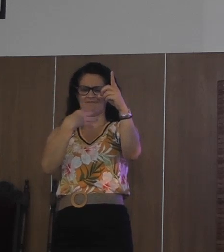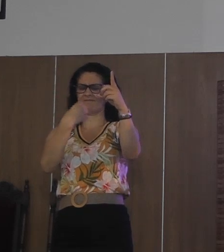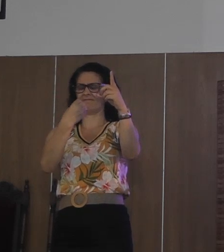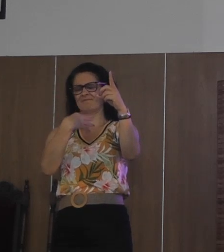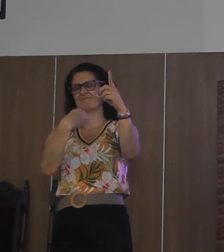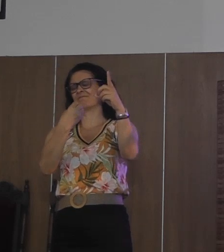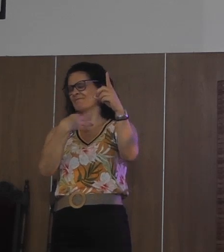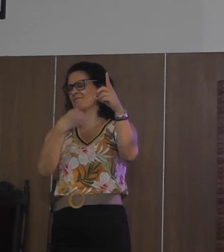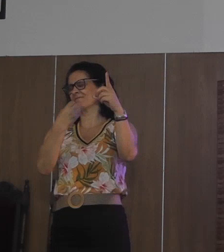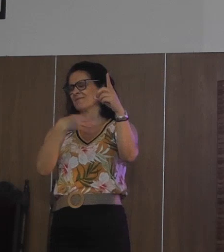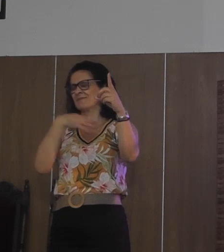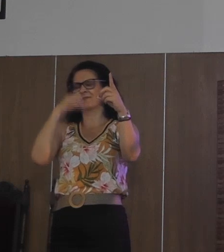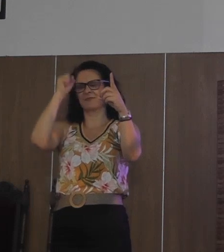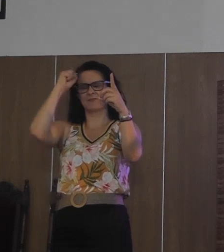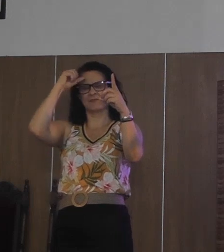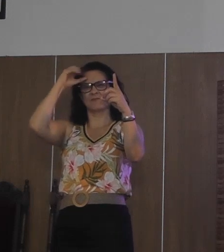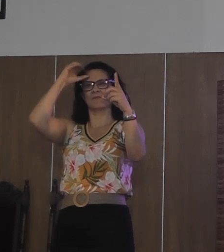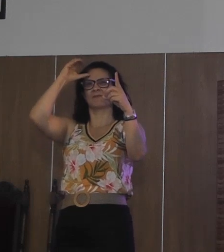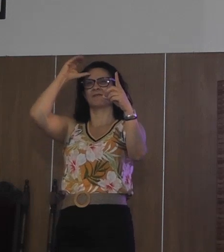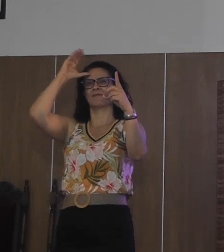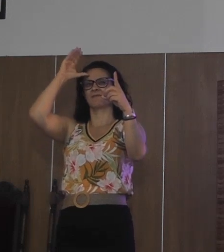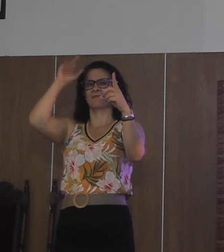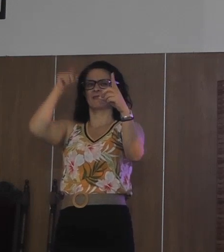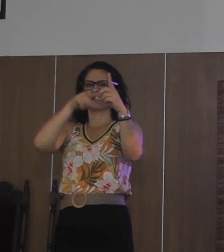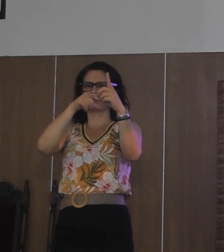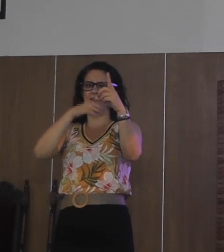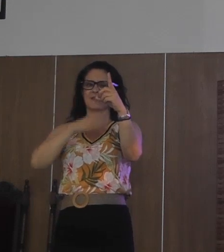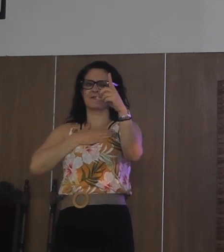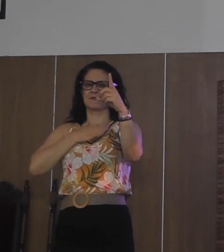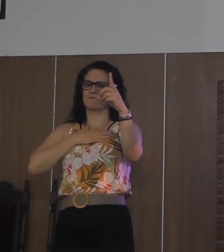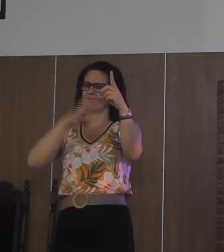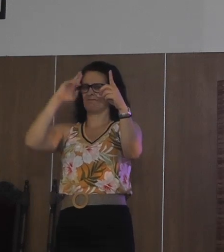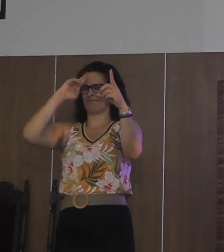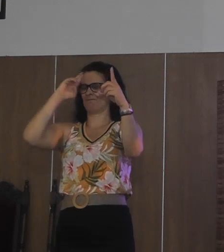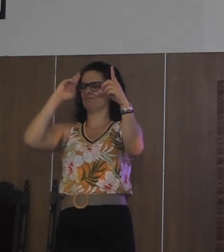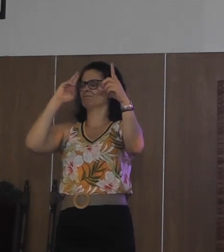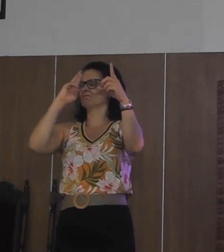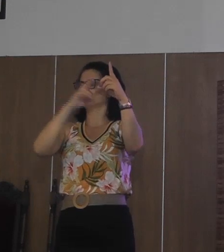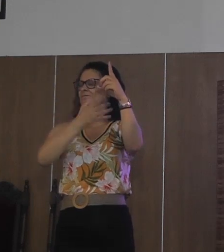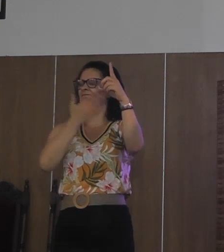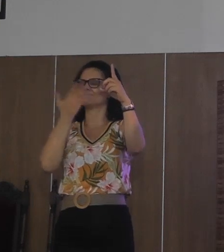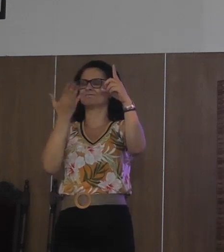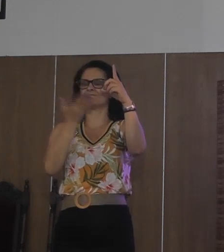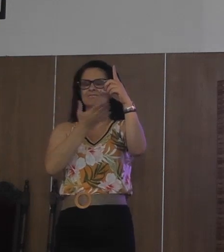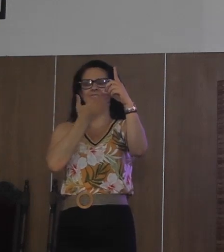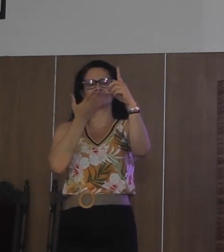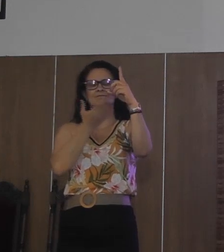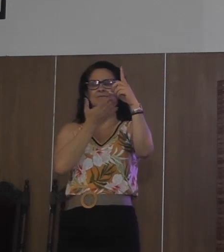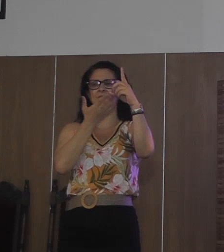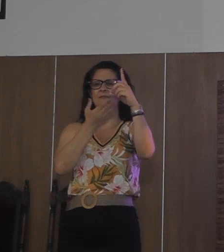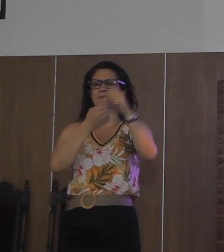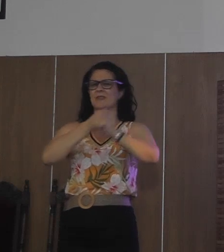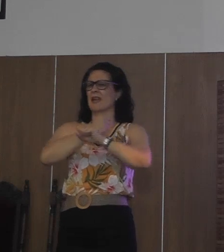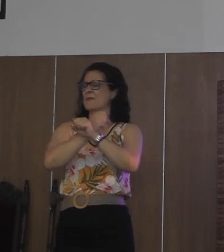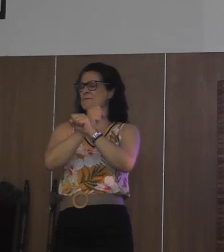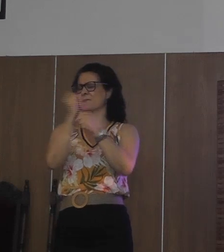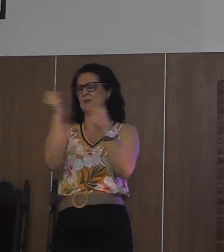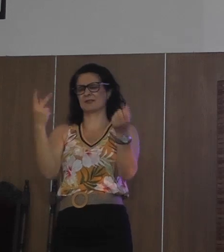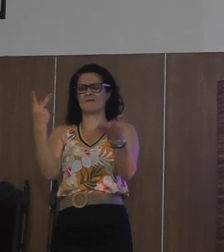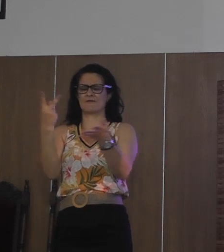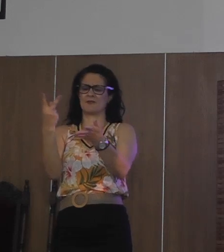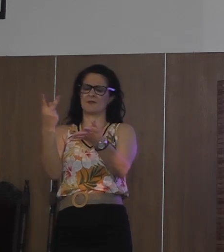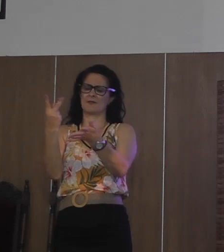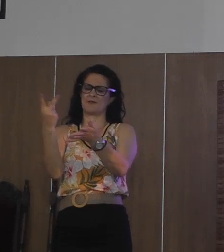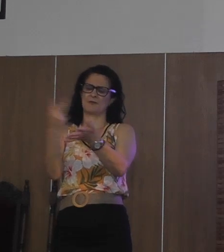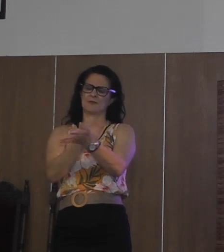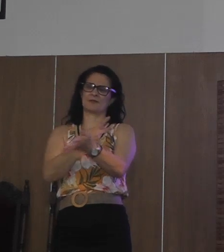mestre, muito mais que mestre, quando Deus é o nosso Senhor, não tem como dar errado.